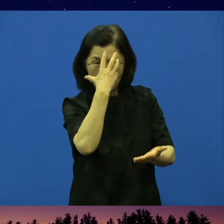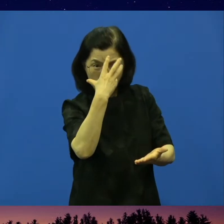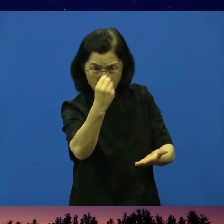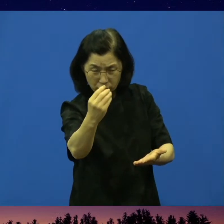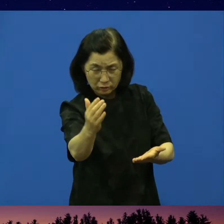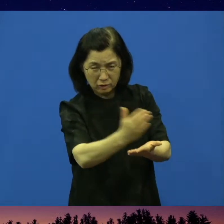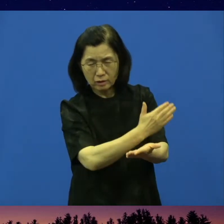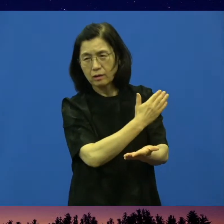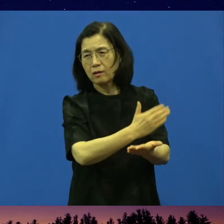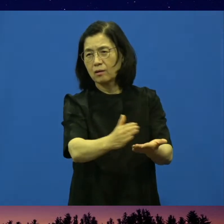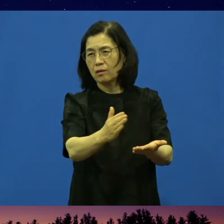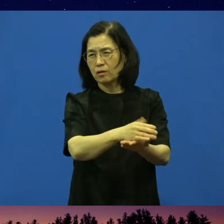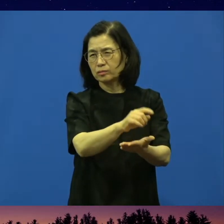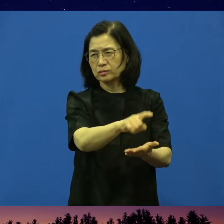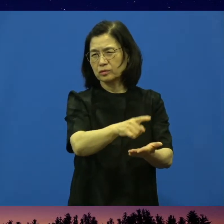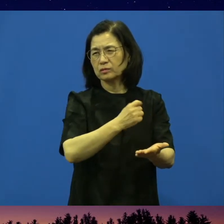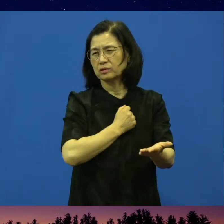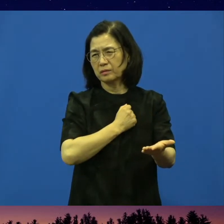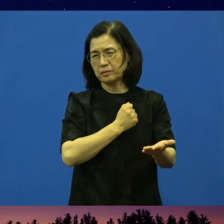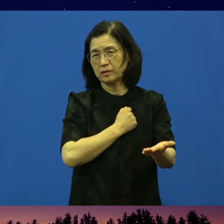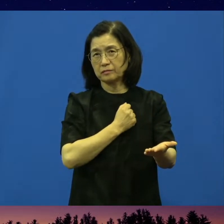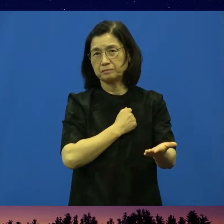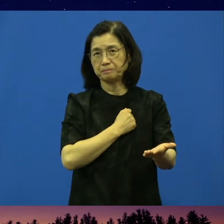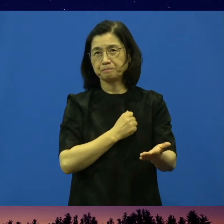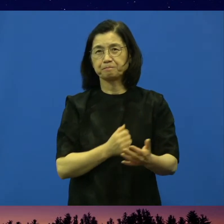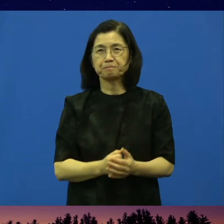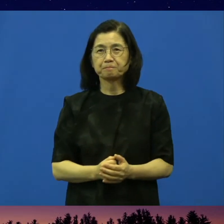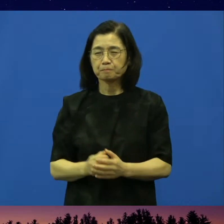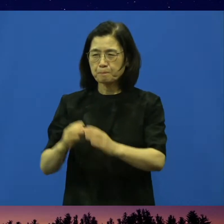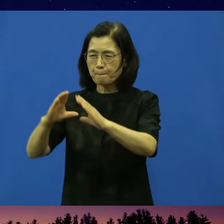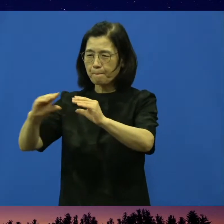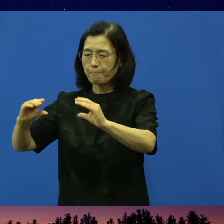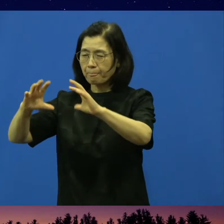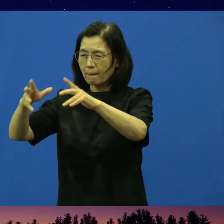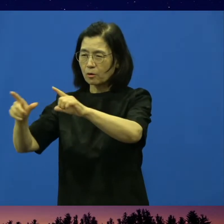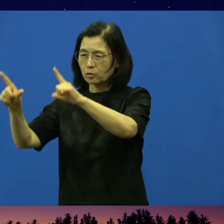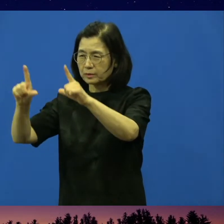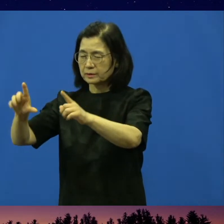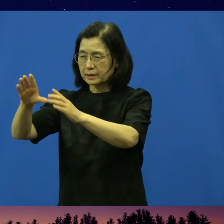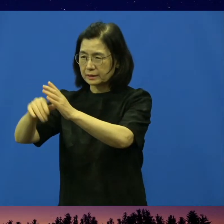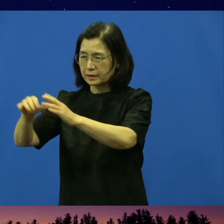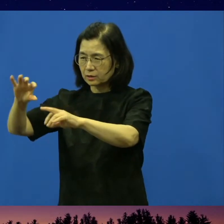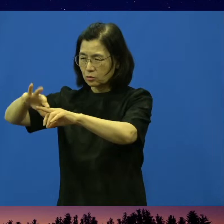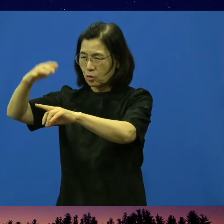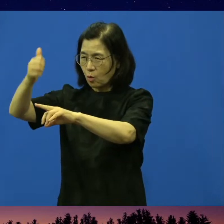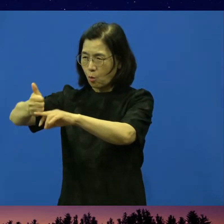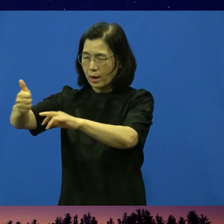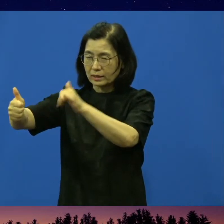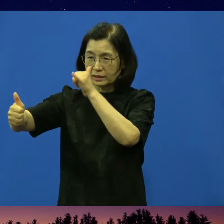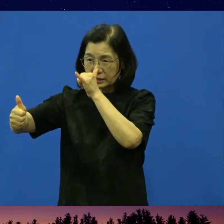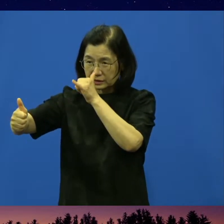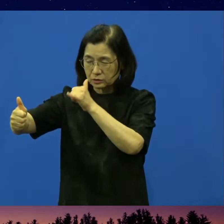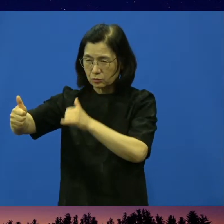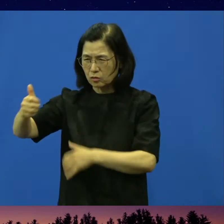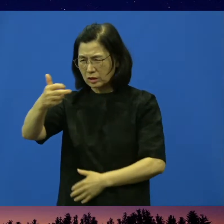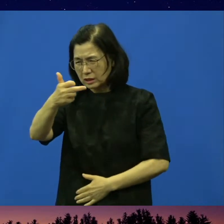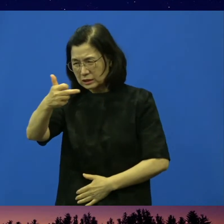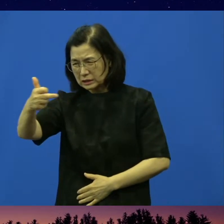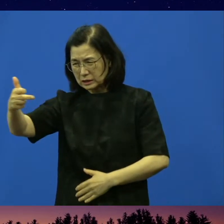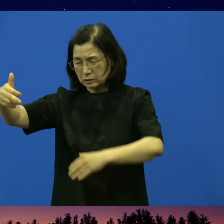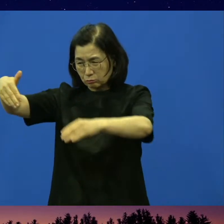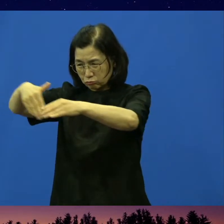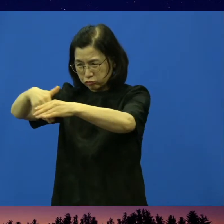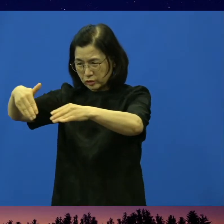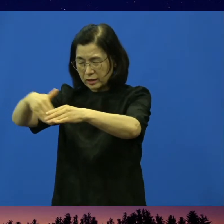애굽에 살 때는 바로가 있었고, 바로의 그 권세 아래 이루어진 문명이 있었고, 거대한 그런